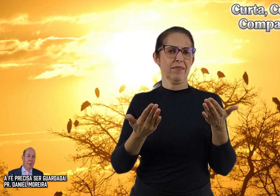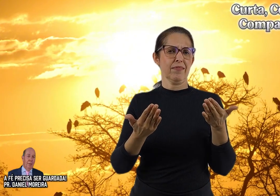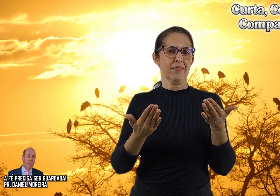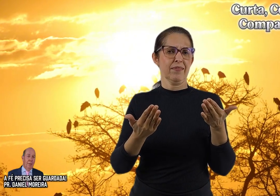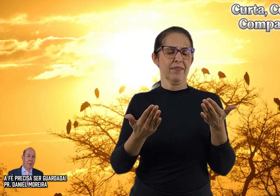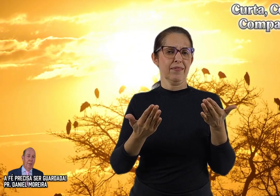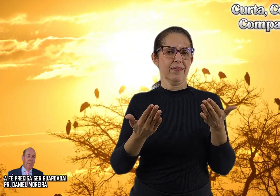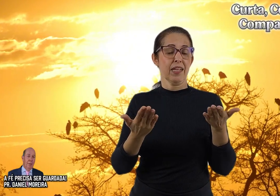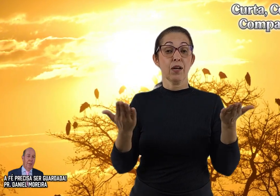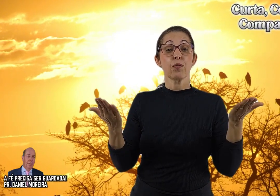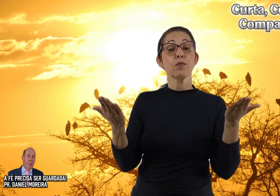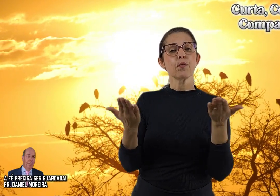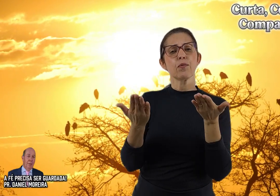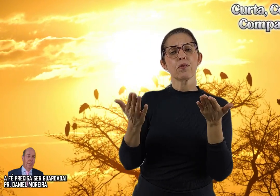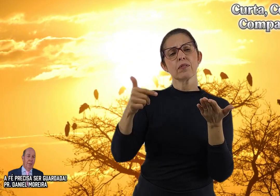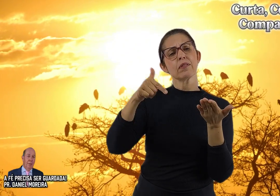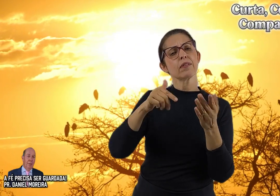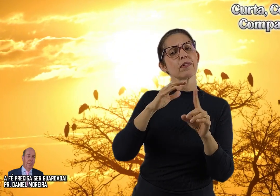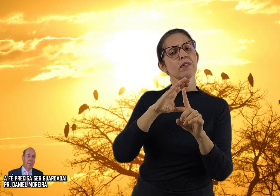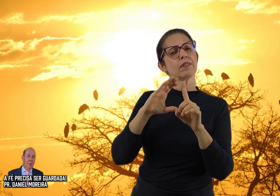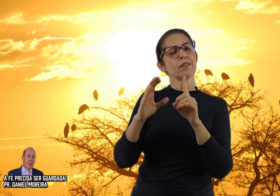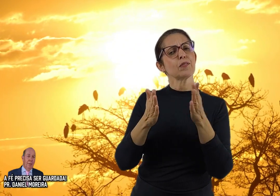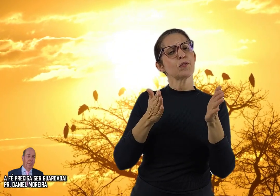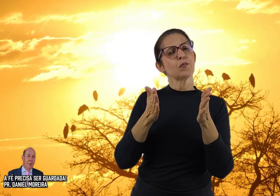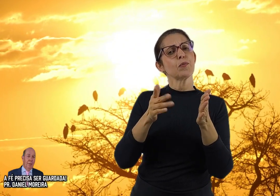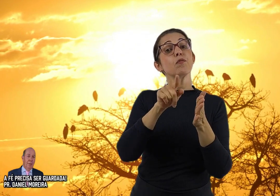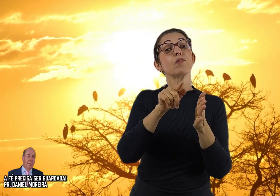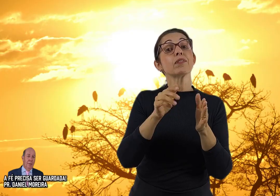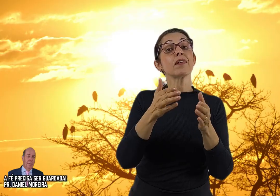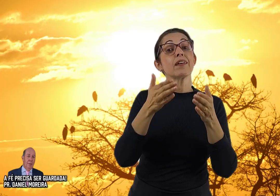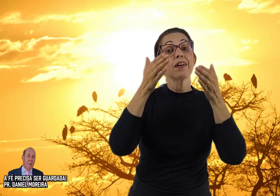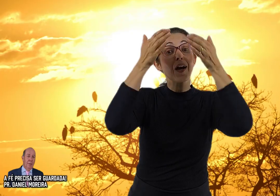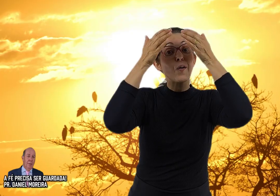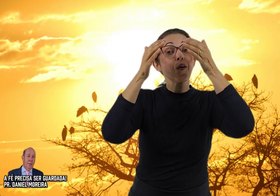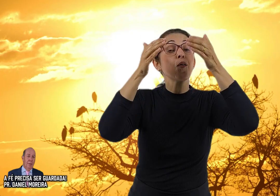que hoje, neste culto, você está coroado?